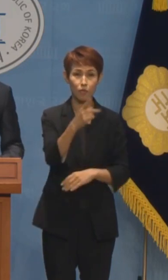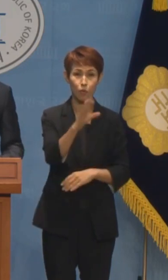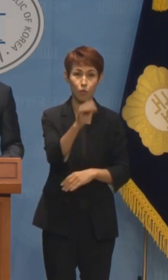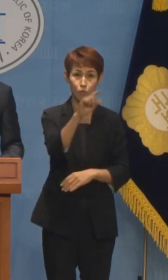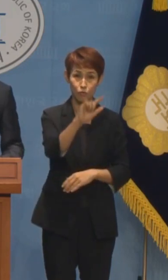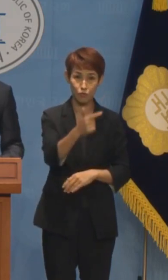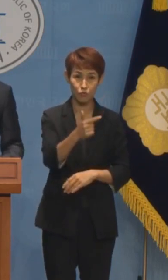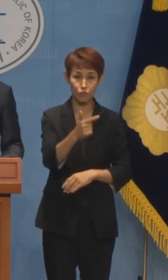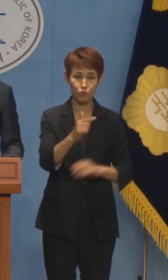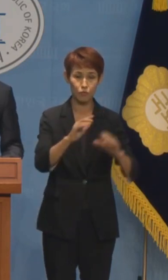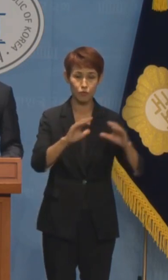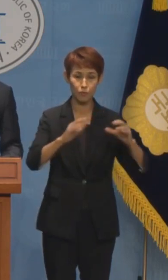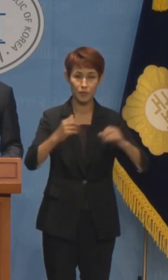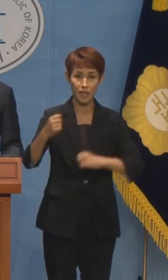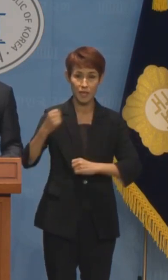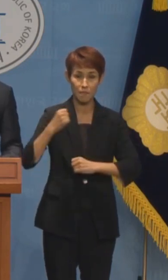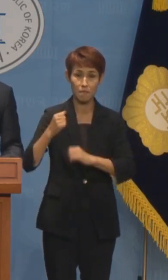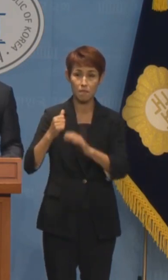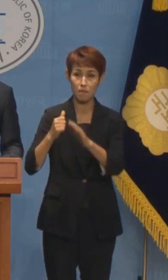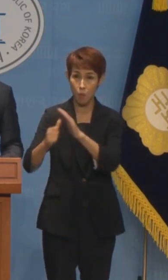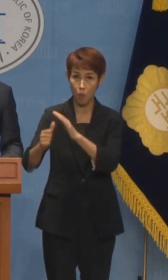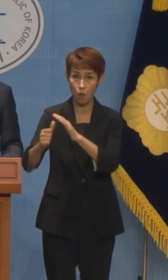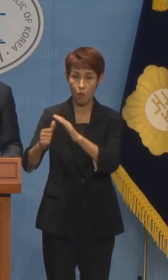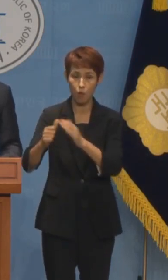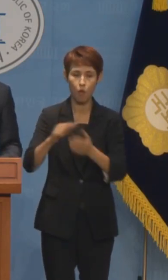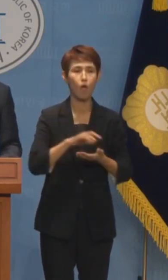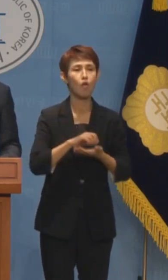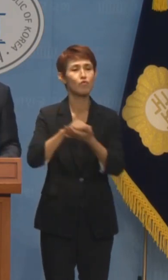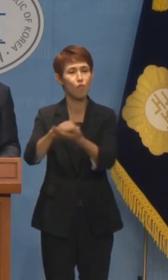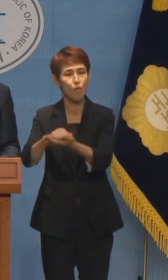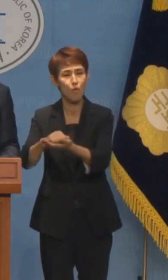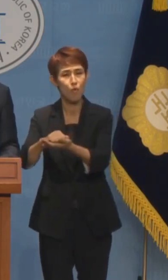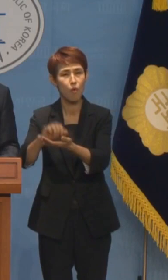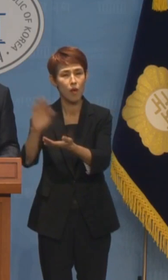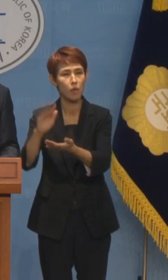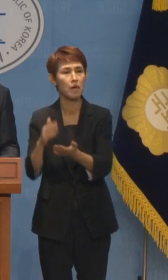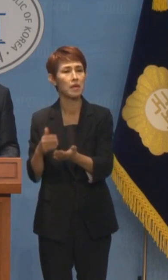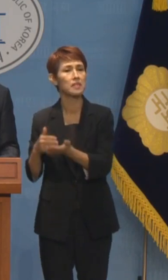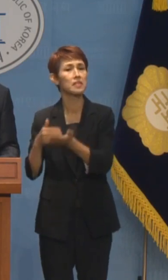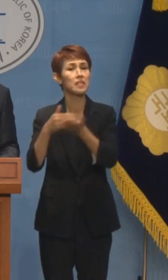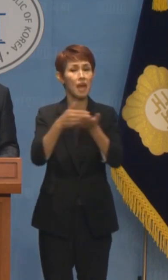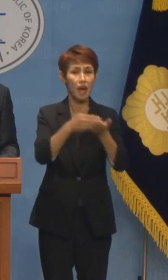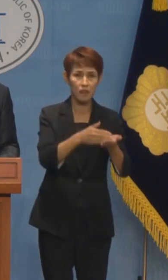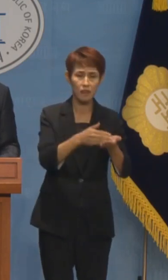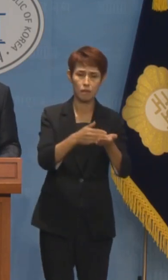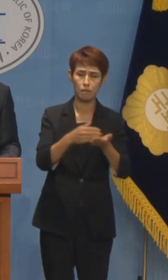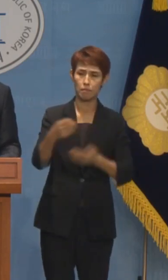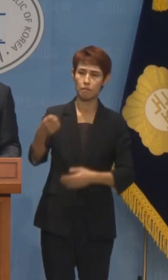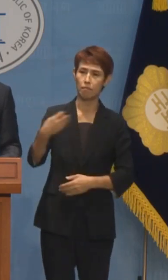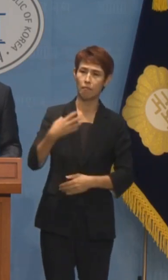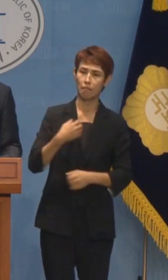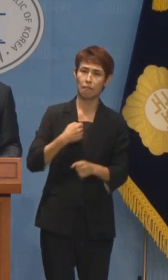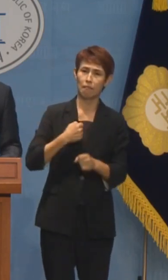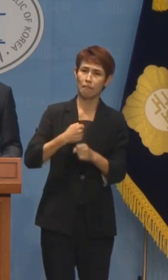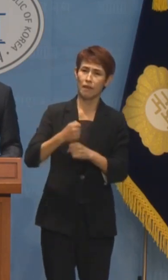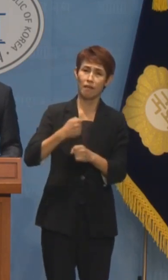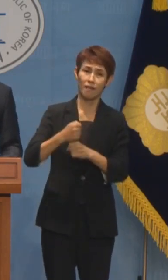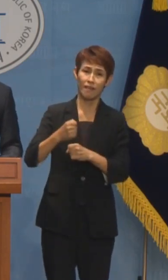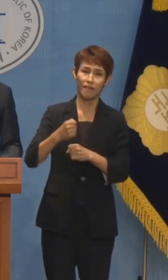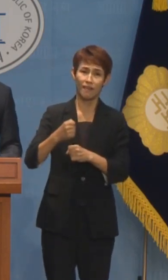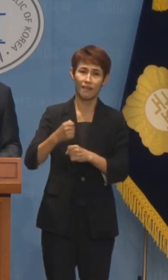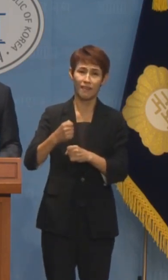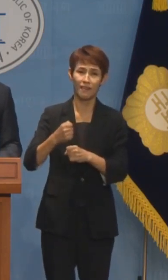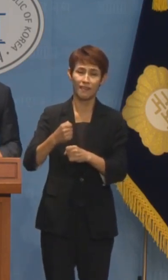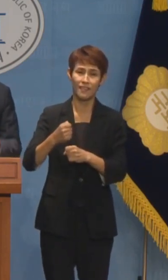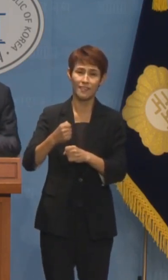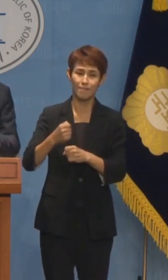대표께서 어 수용한다는 입장이 아니라 제안한다는 방식으로 입장이 나와서 좀 당황스럽기만